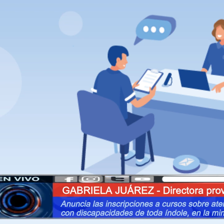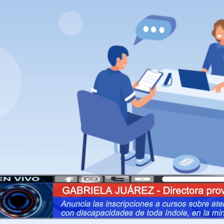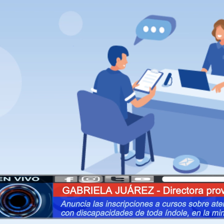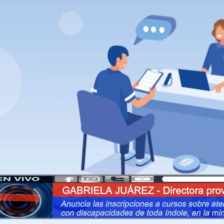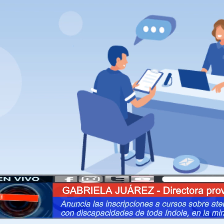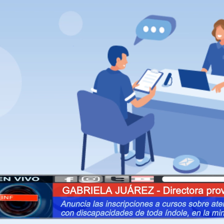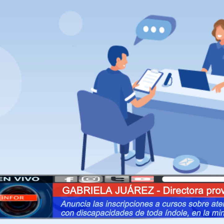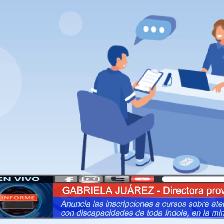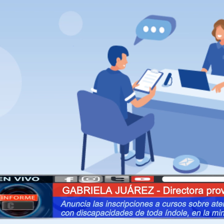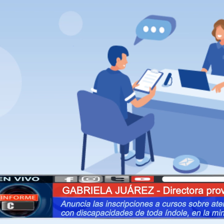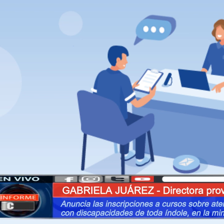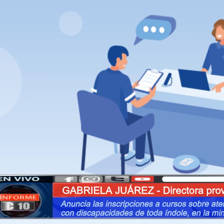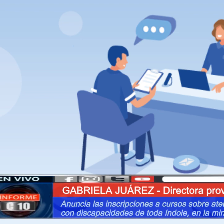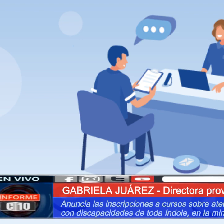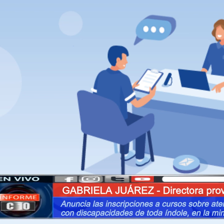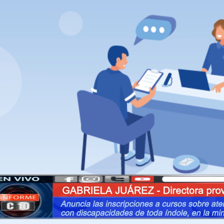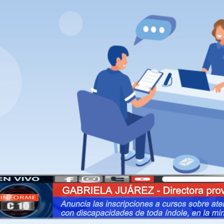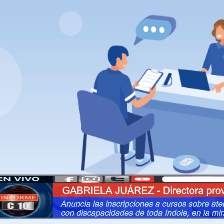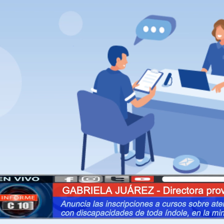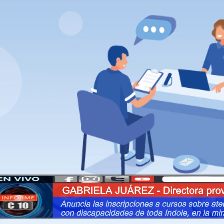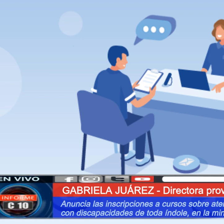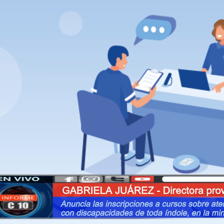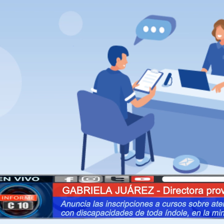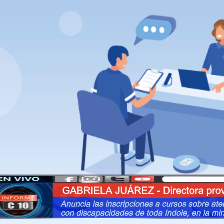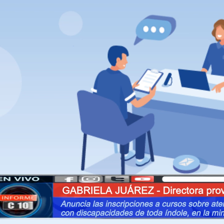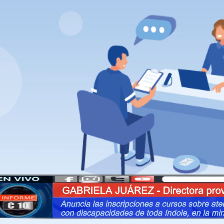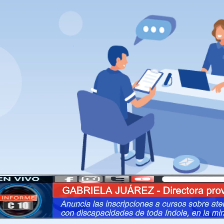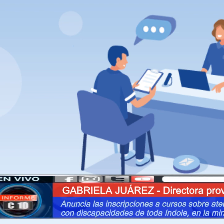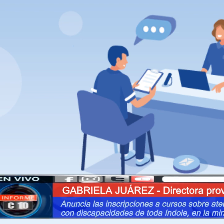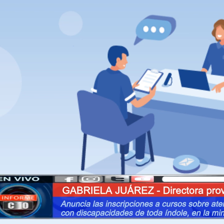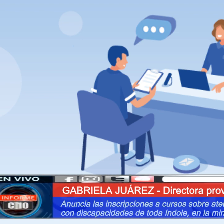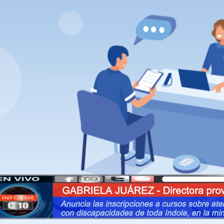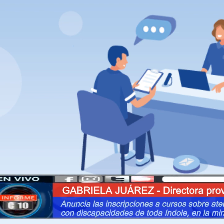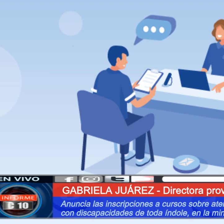el servidor público pueda tener herramientas que le permitan